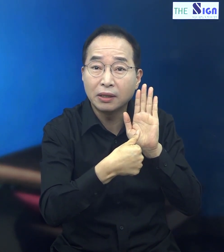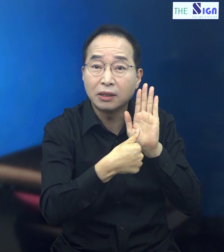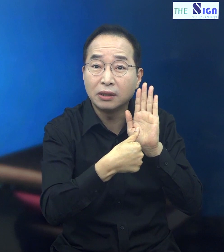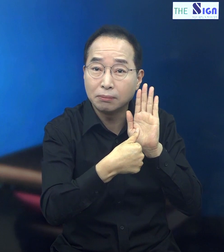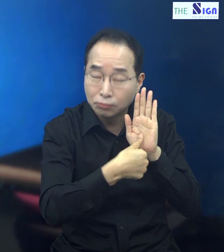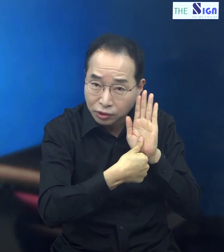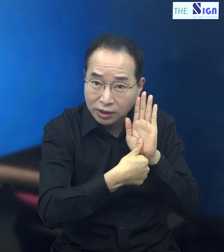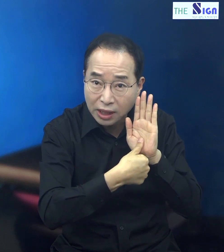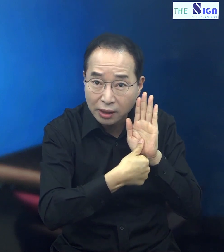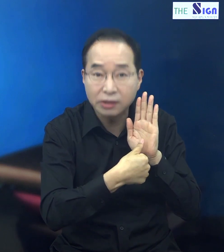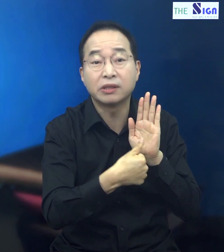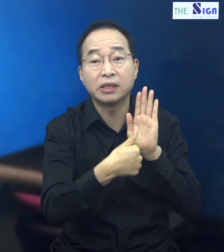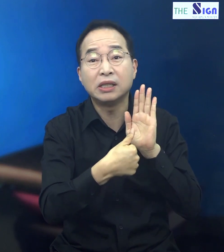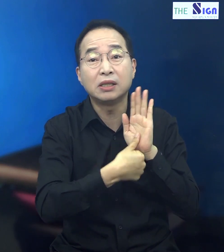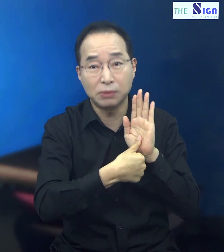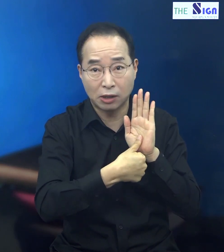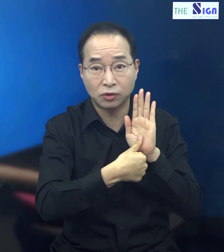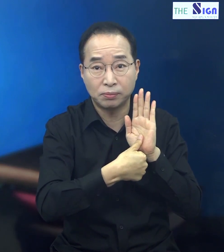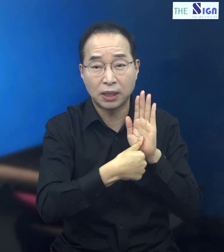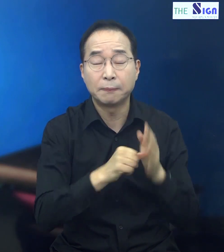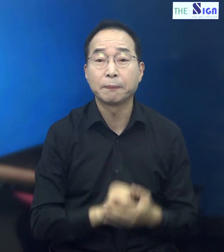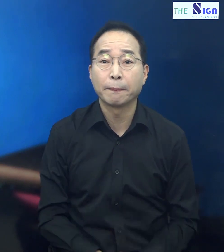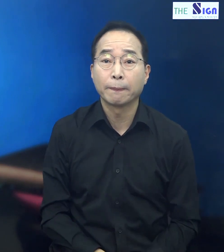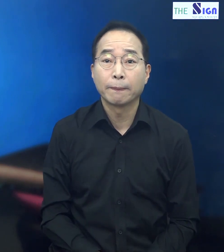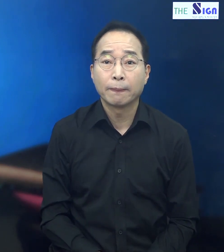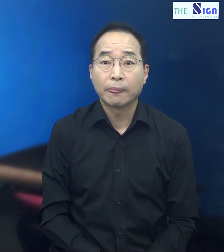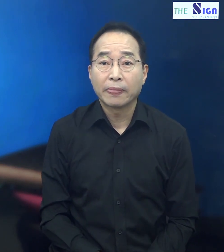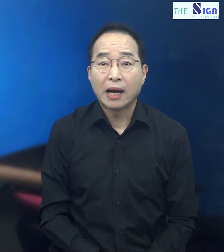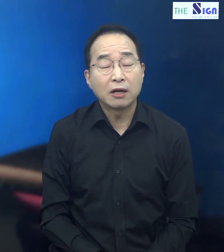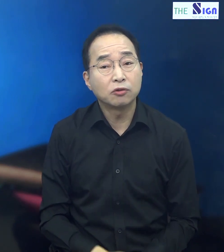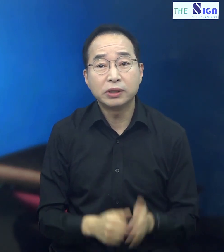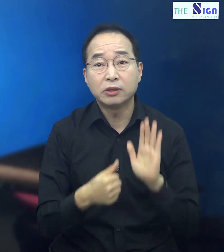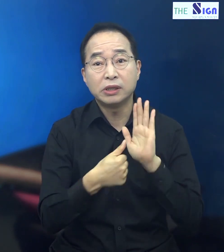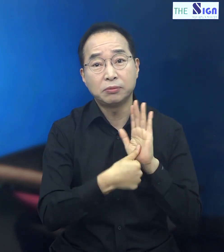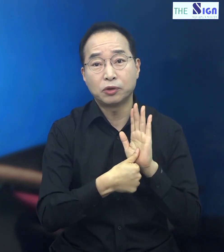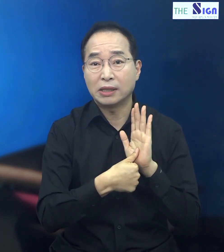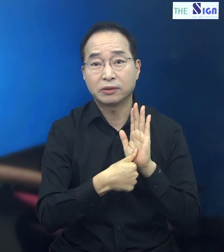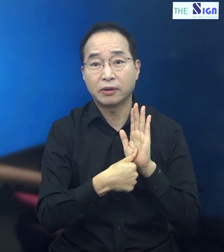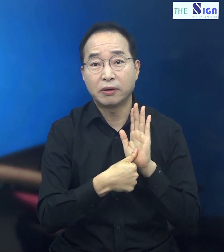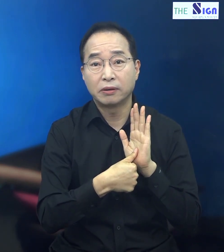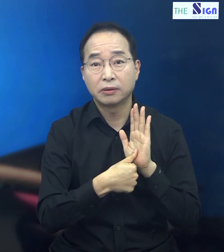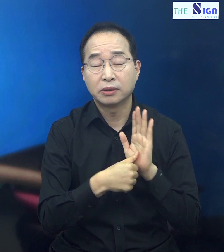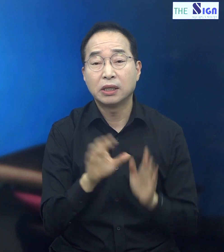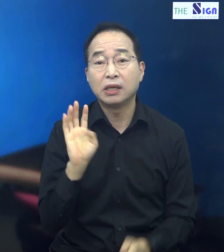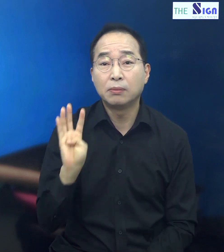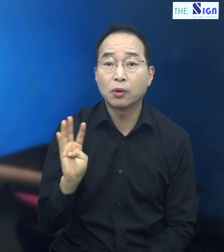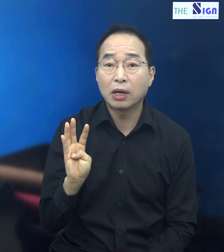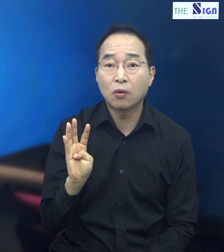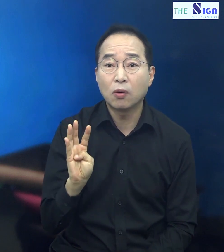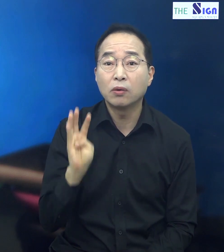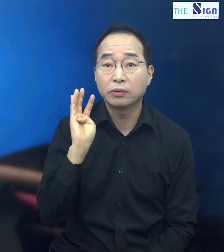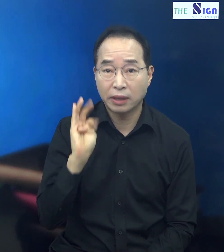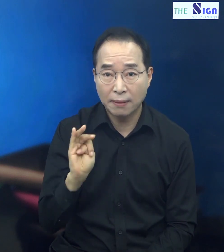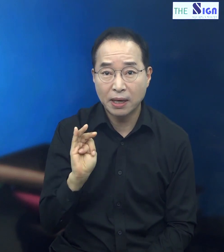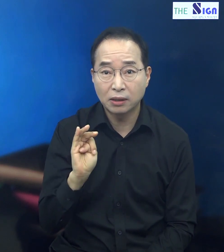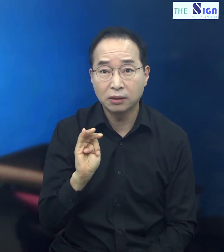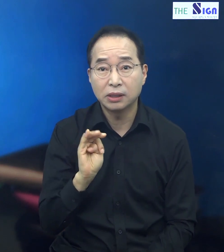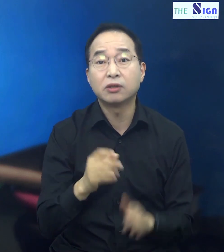있는 문자. 그래서 이름이라고 씁니다. 한국은 이걸 이름으로 안 써요. 이제 일본하고 대만은 이걸